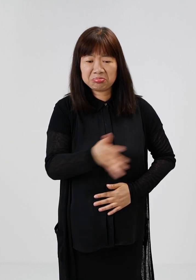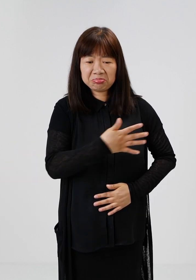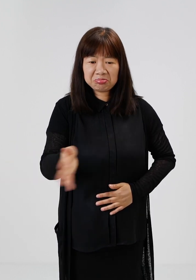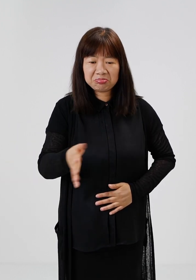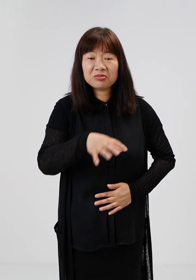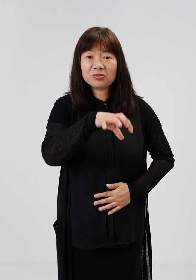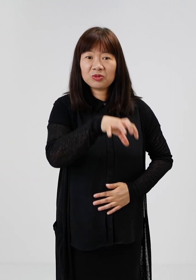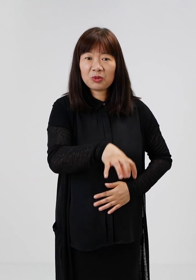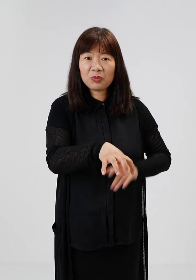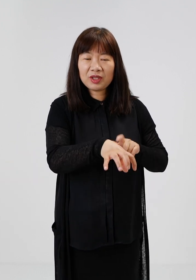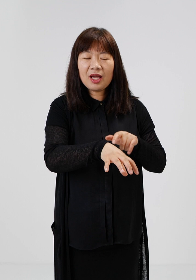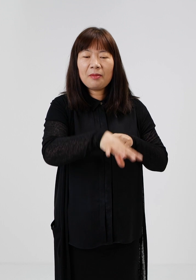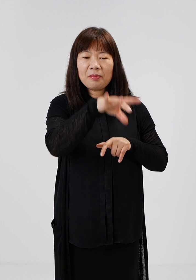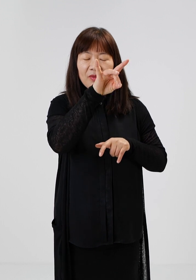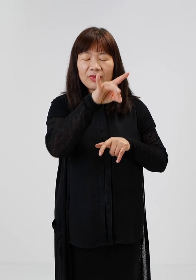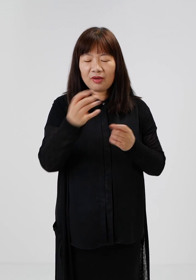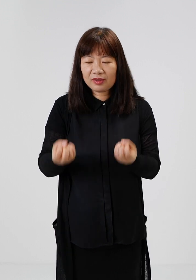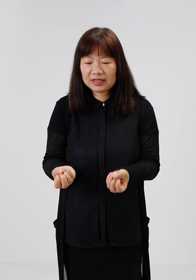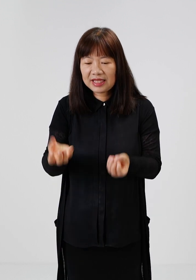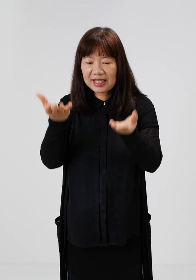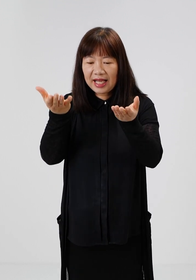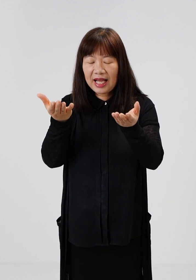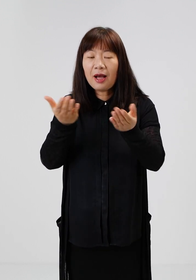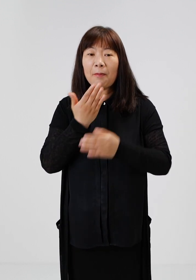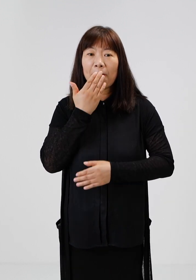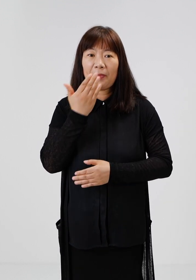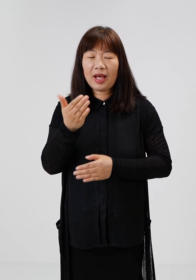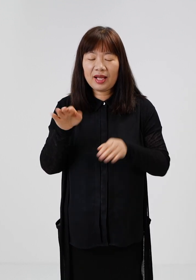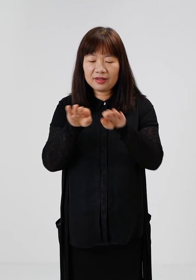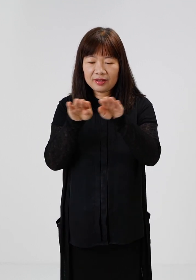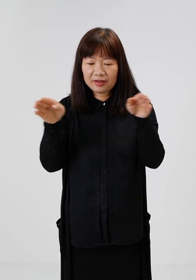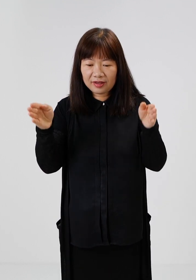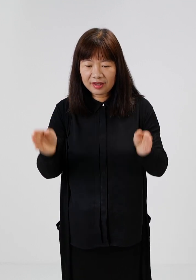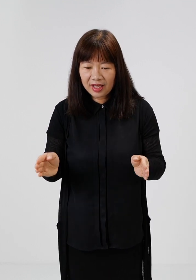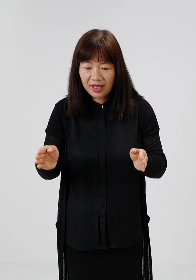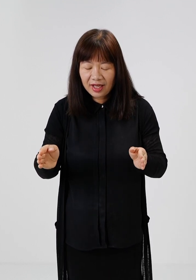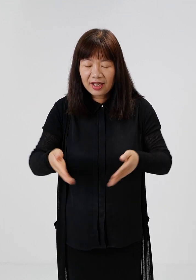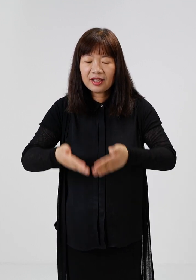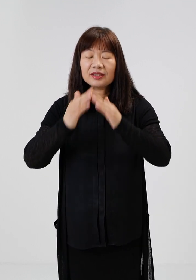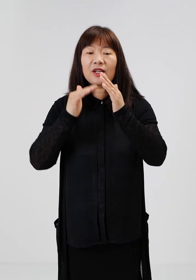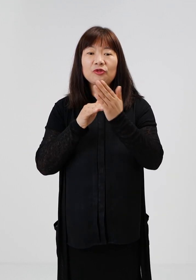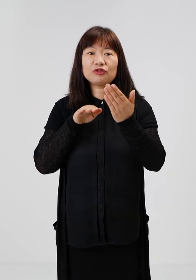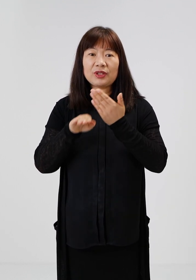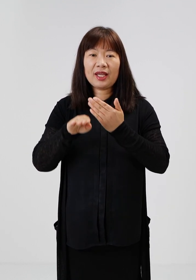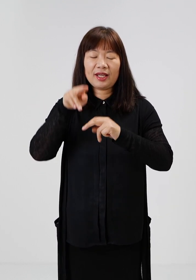벌판에다가 제단을 먼저 만들어 놓고 거기서 예배를 드려요.